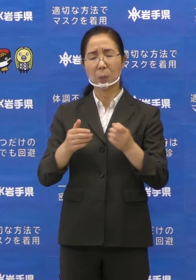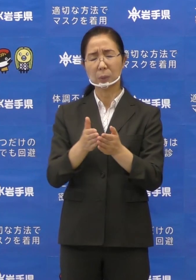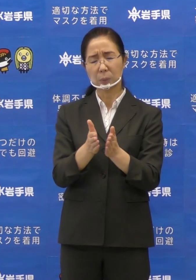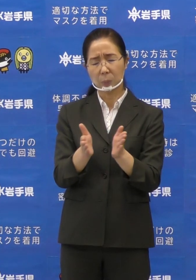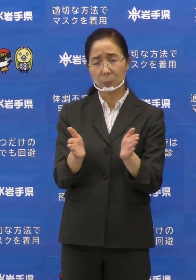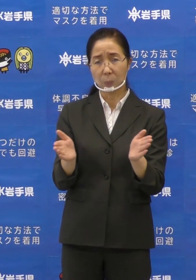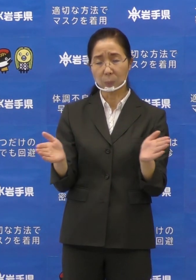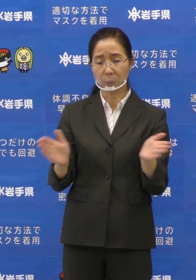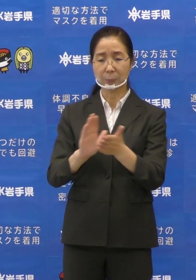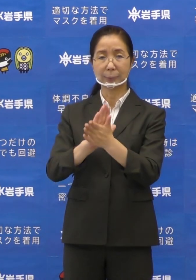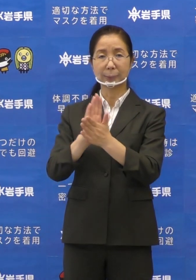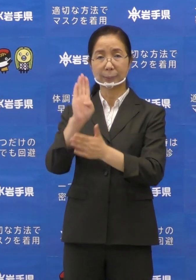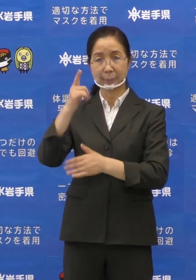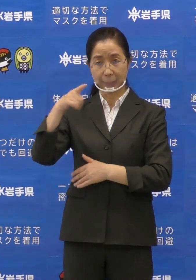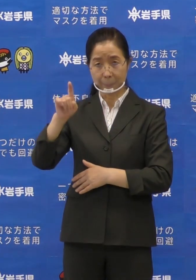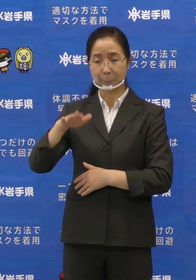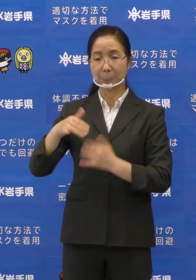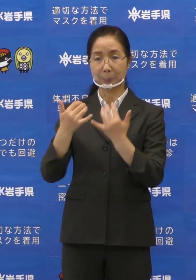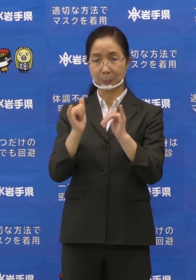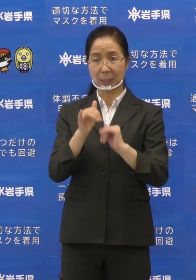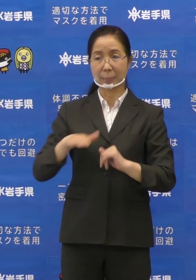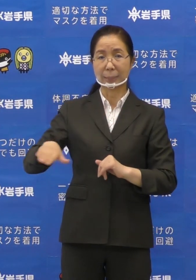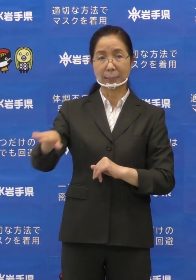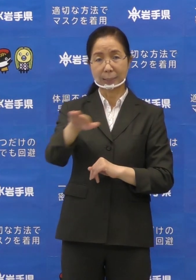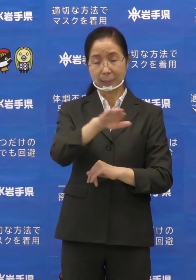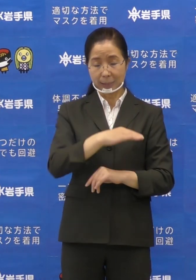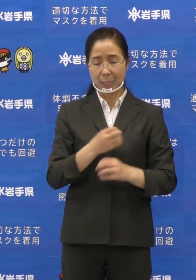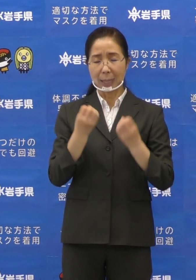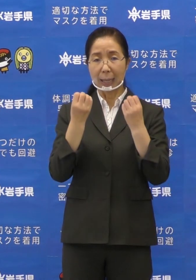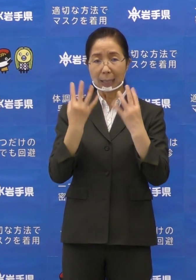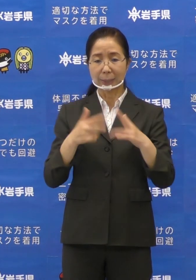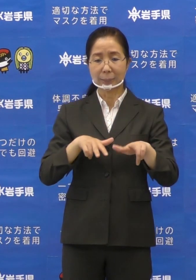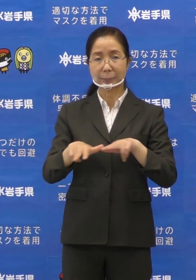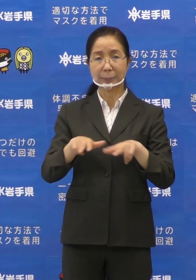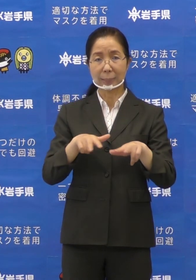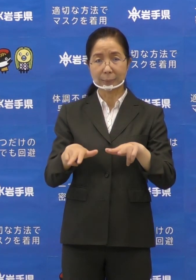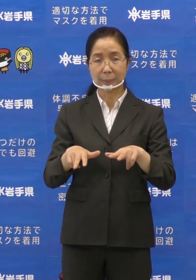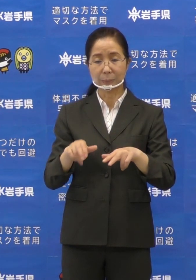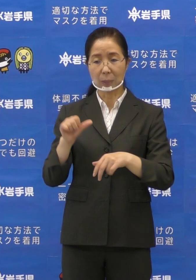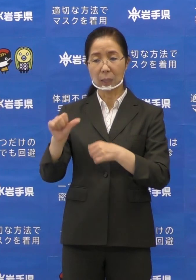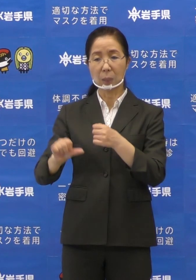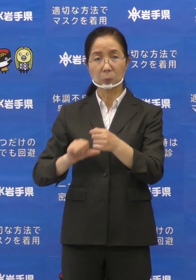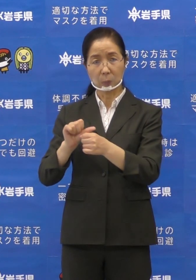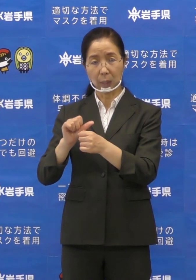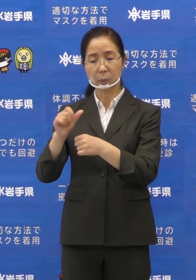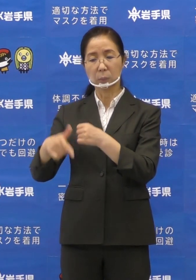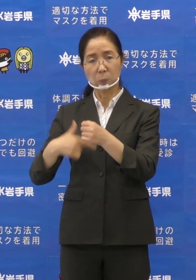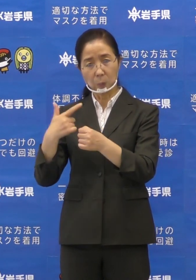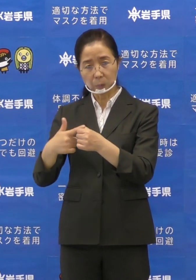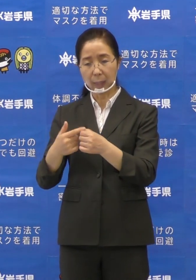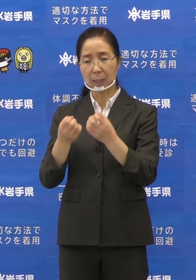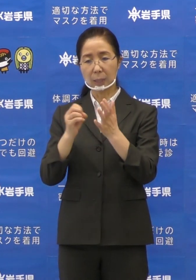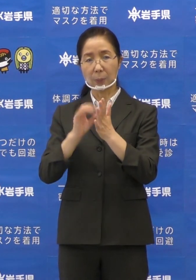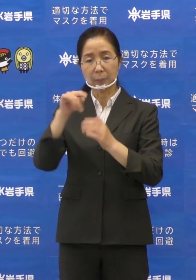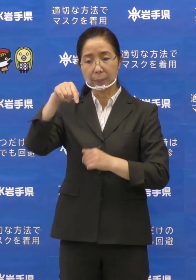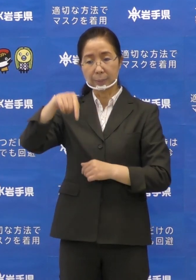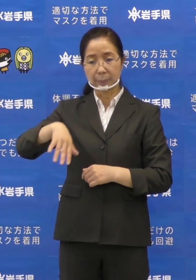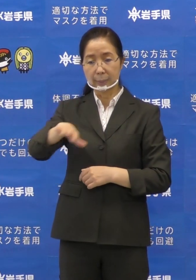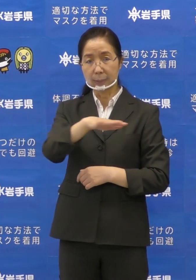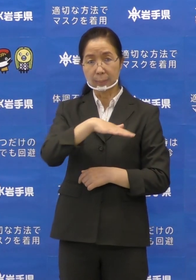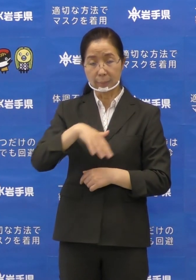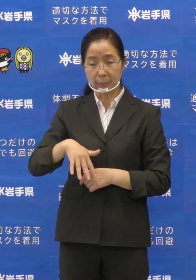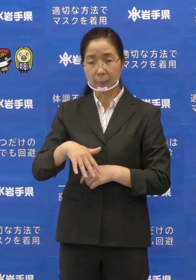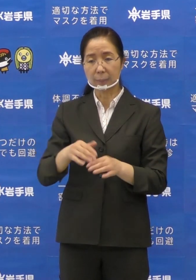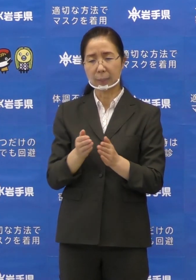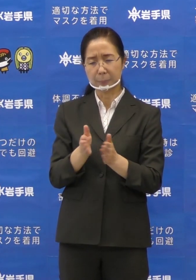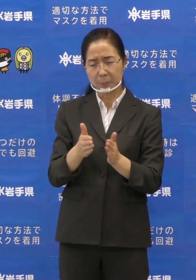こう県民的な新しい政治の運動がここ5、6年岩手県の中でこう展開していたわけで、